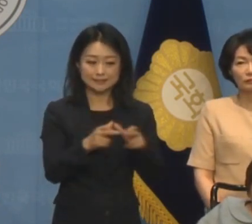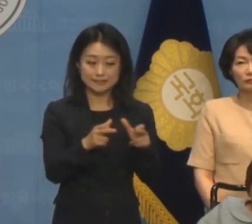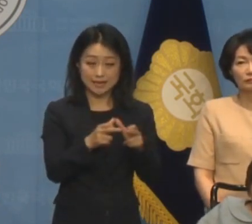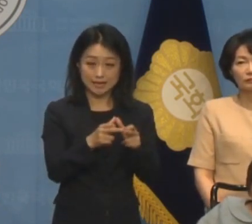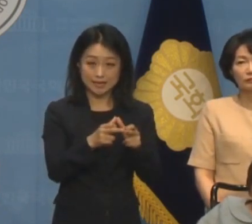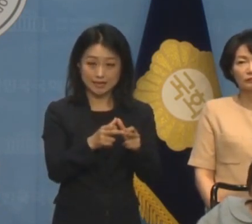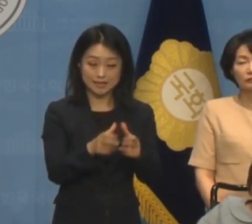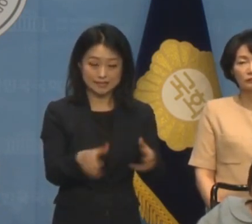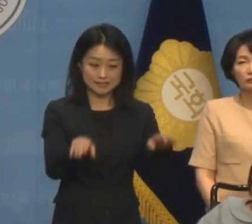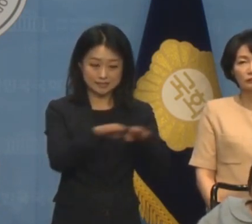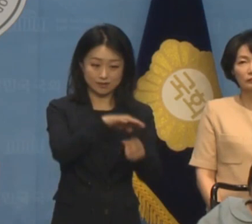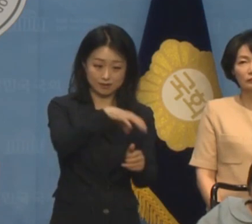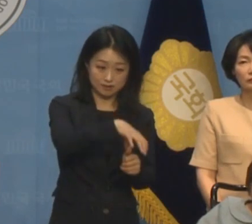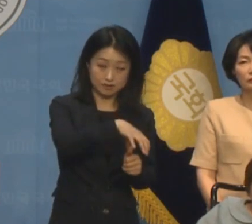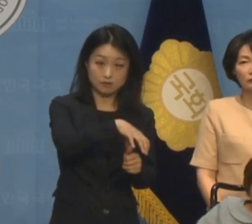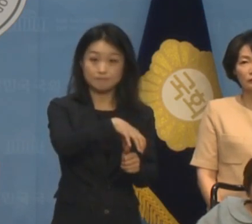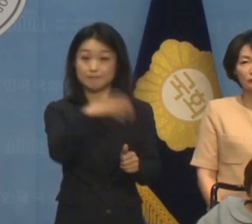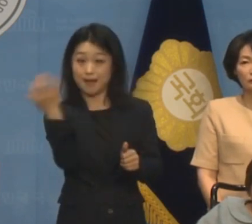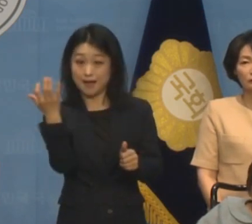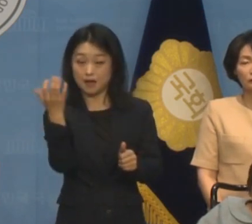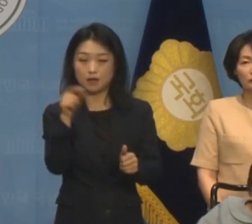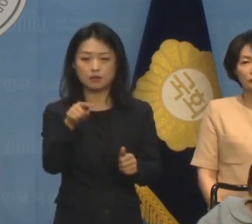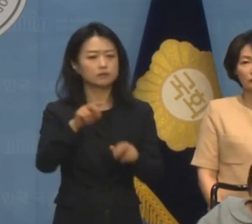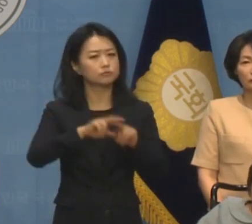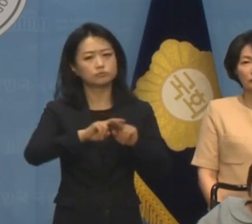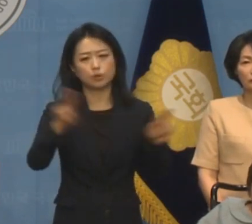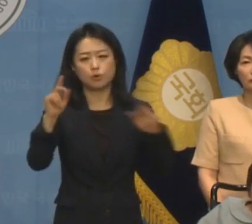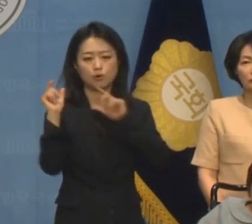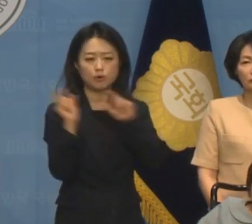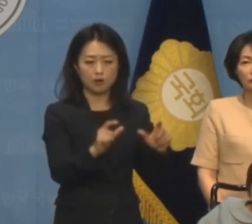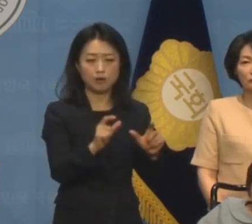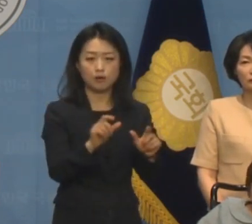조례가 폐지되는 것을 만들었다고 생각합니다.